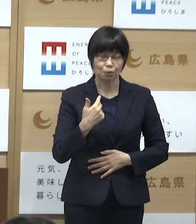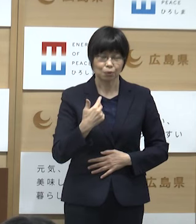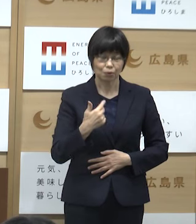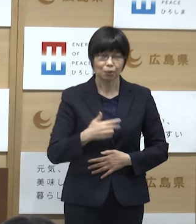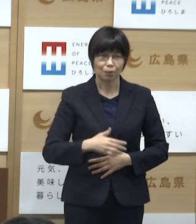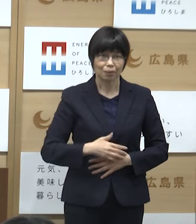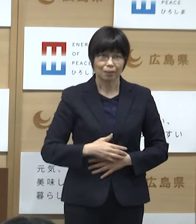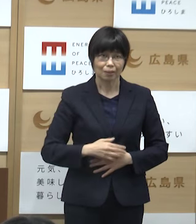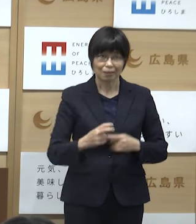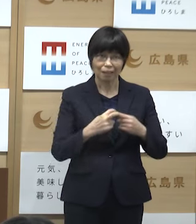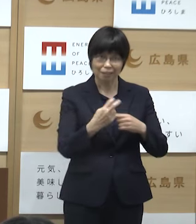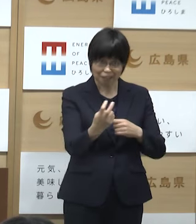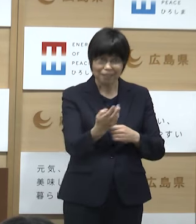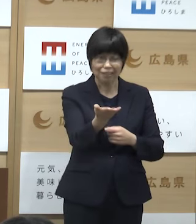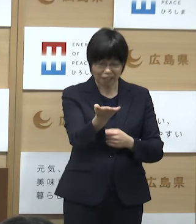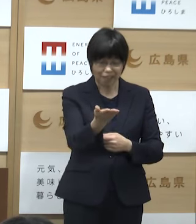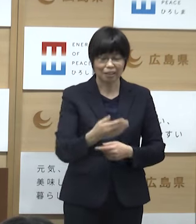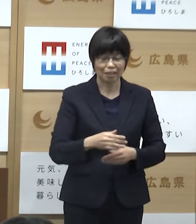そうです、